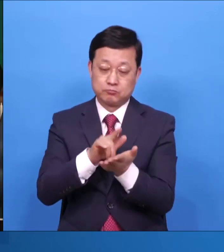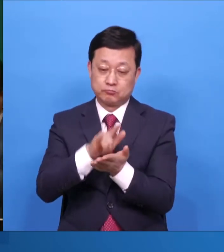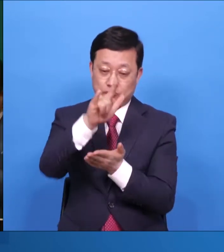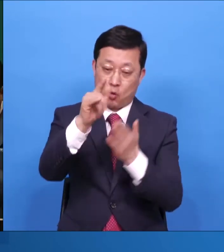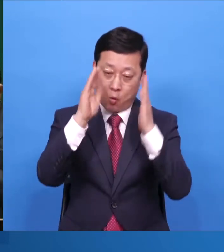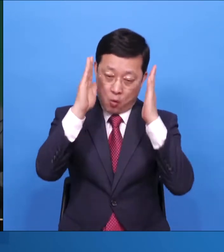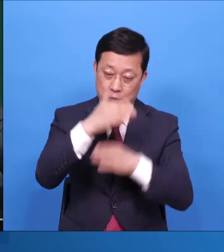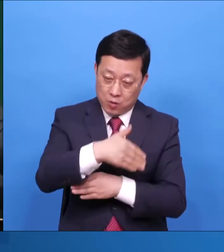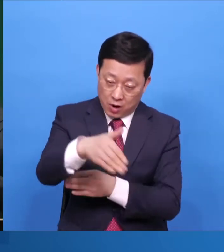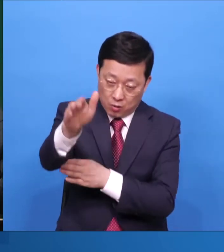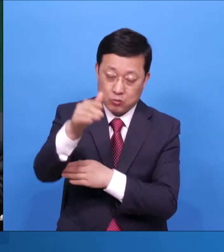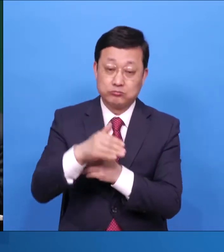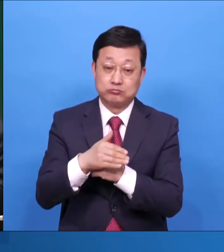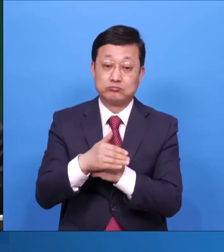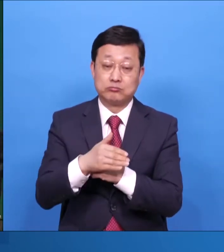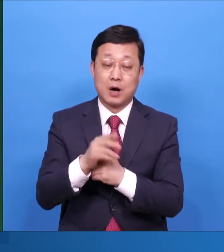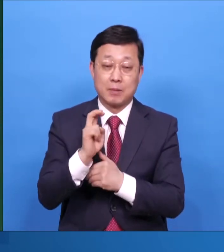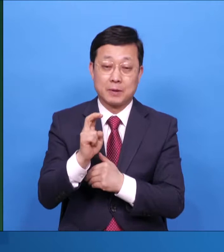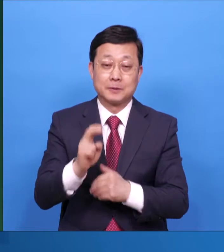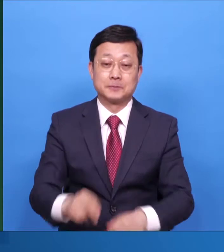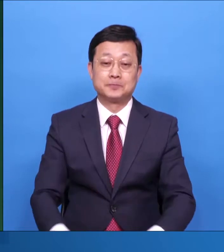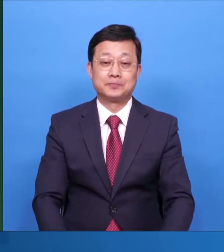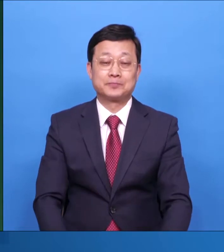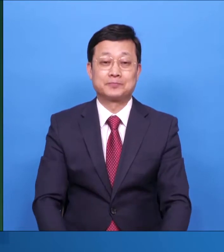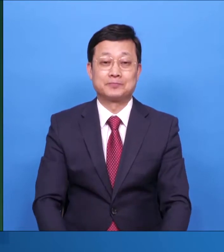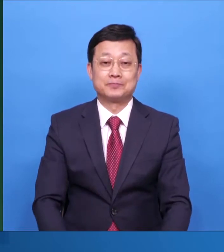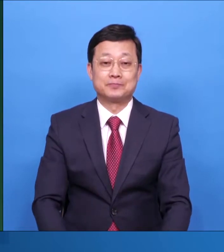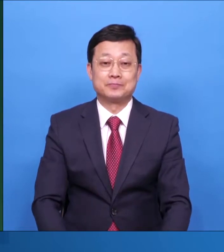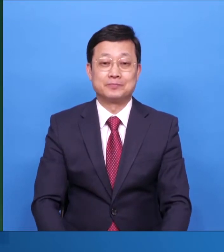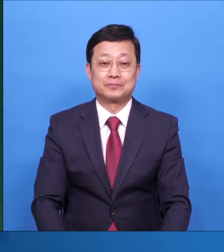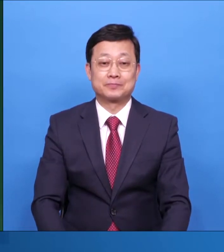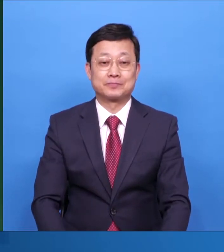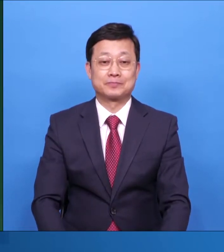En el futuro ustedes van a ir a la universidad y algunos van a ir al extranjero también.